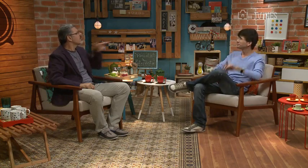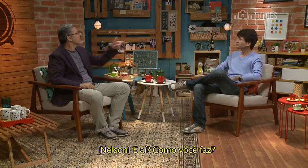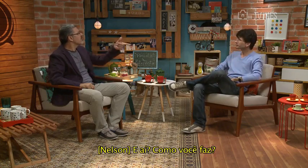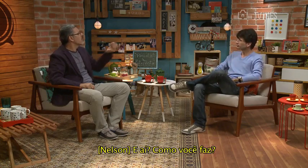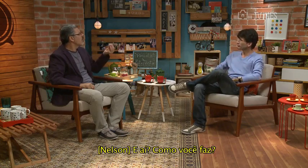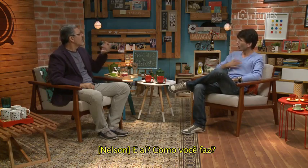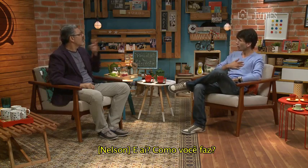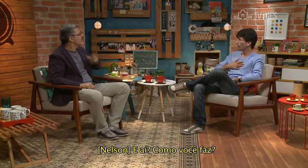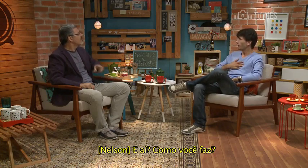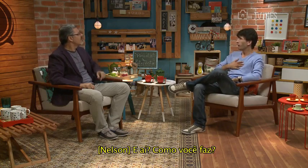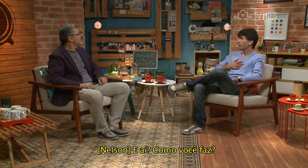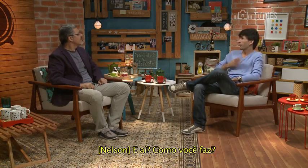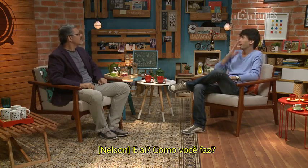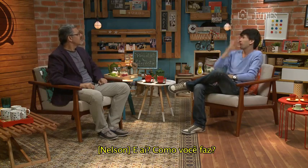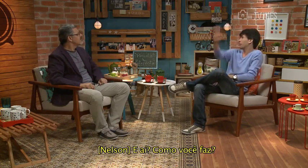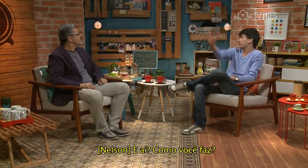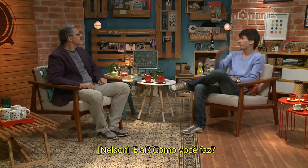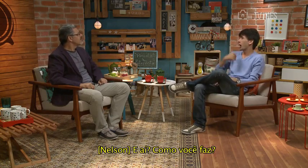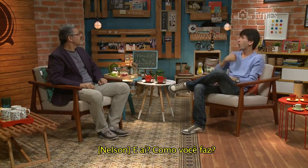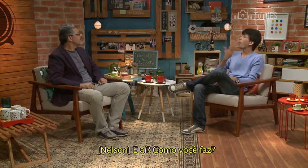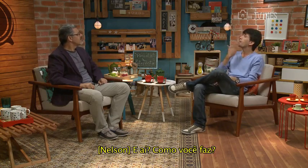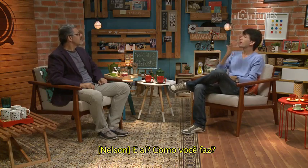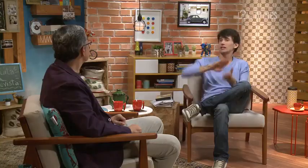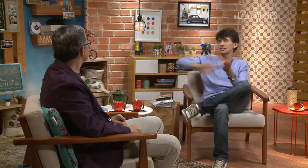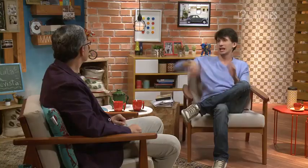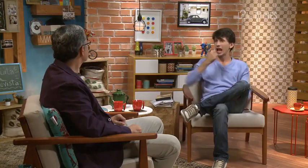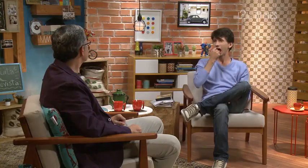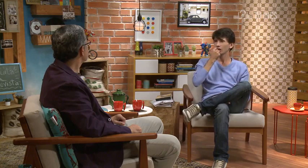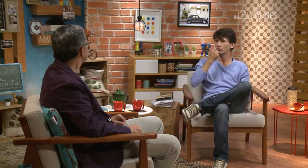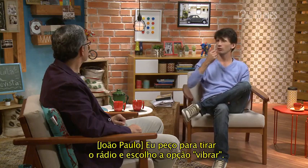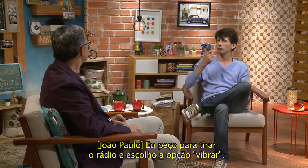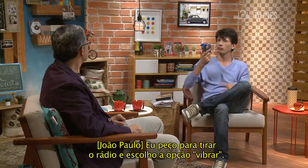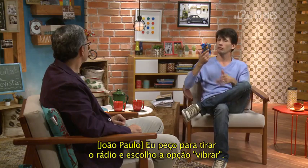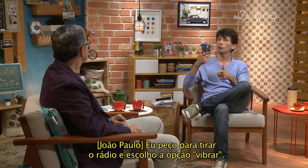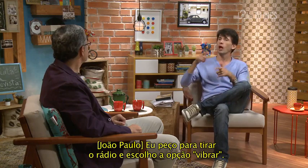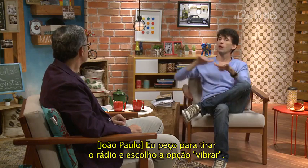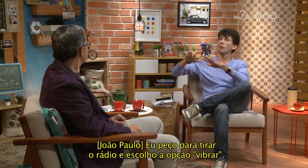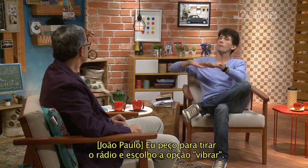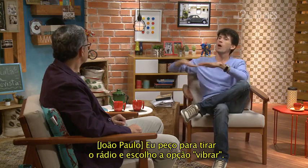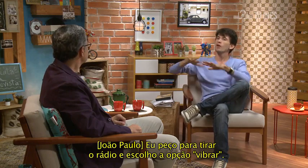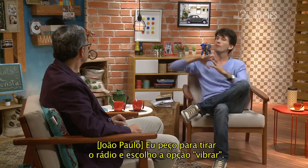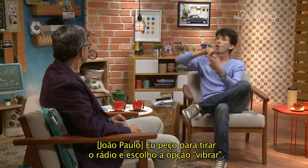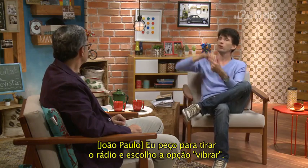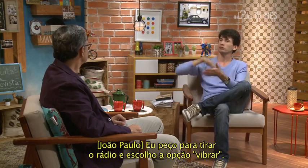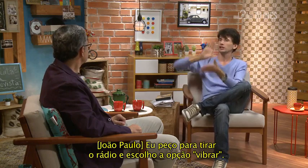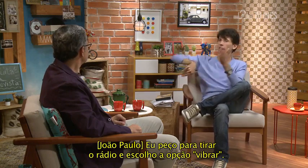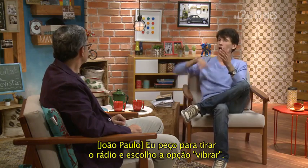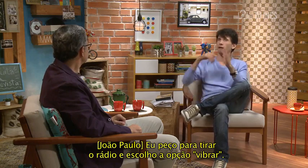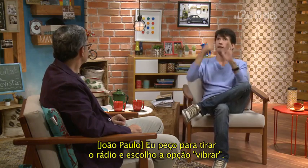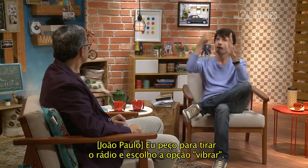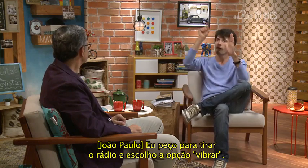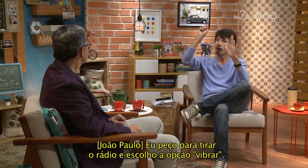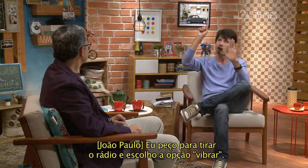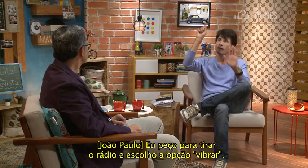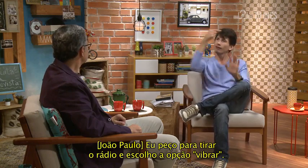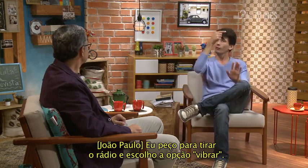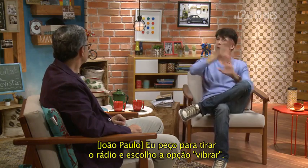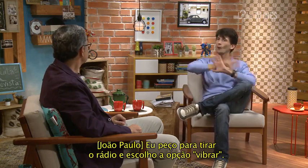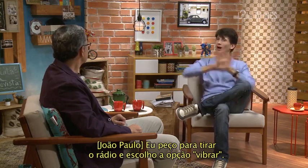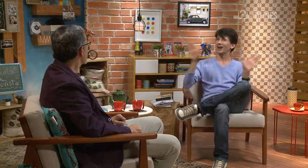Oi e aí como você faz e eu peço para tirar o rádio e escolho a opção vibrar